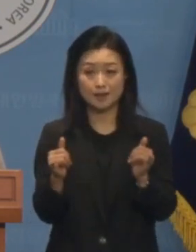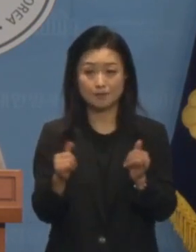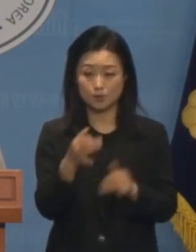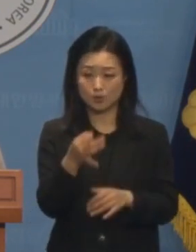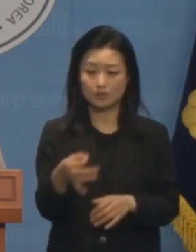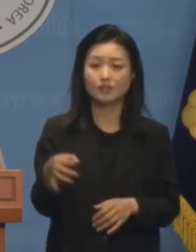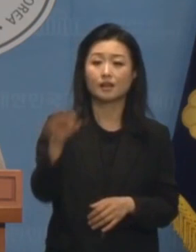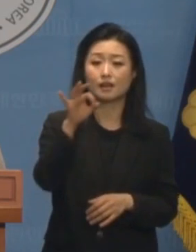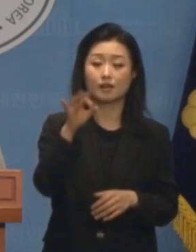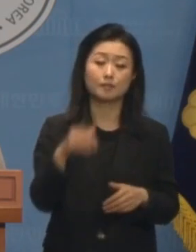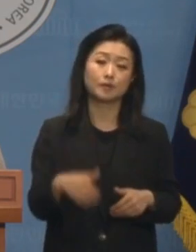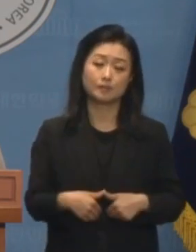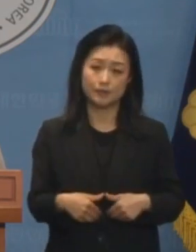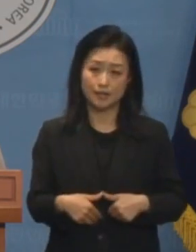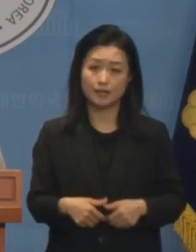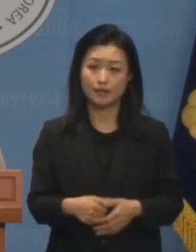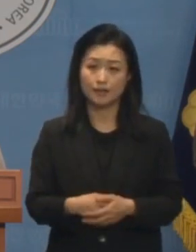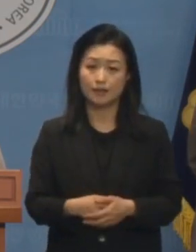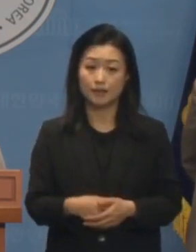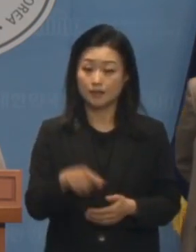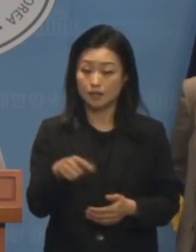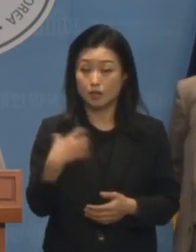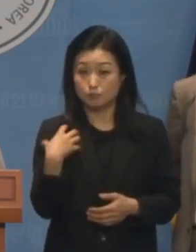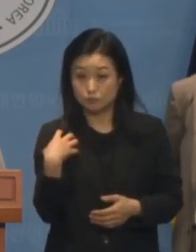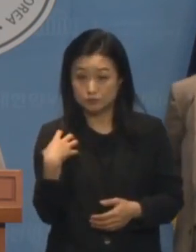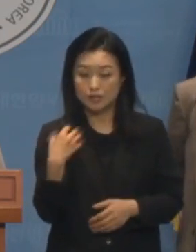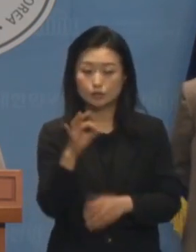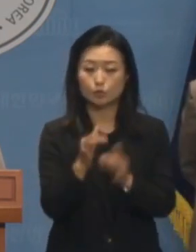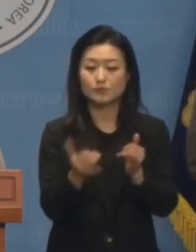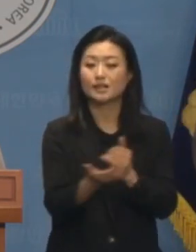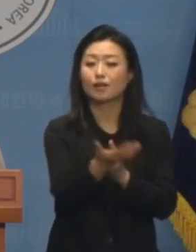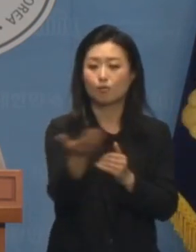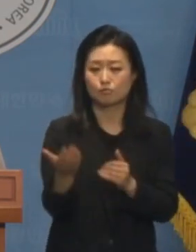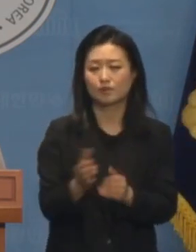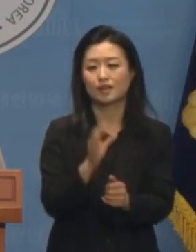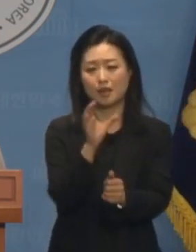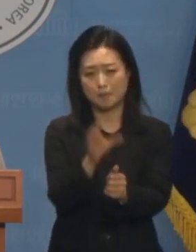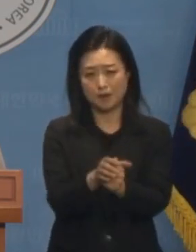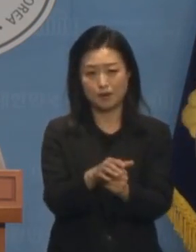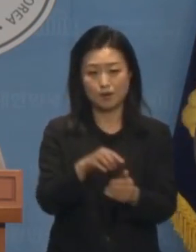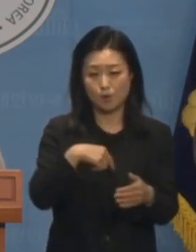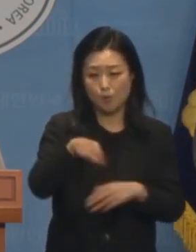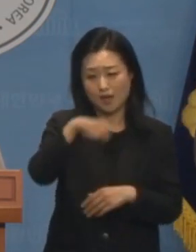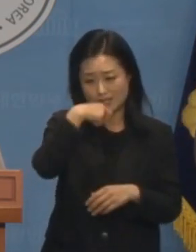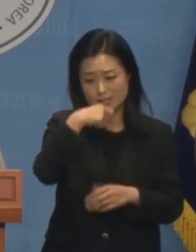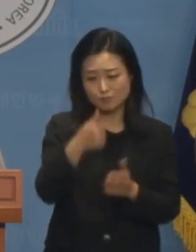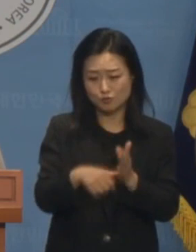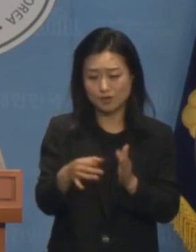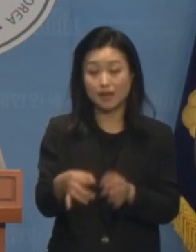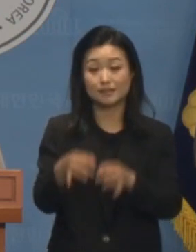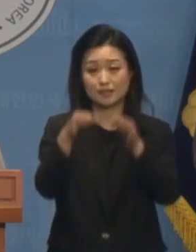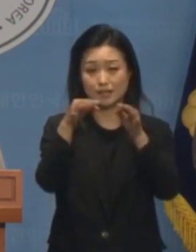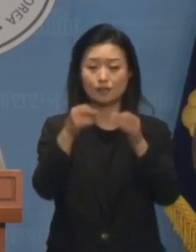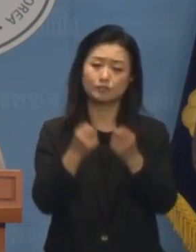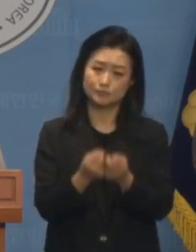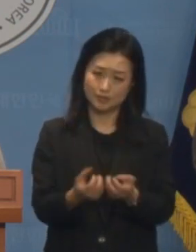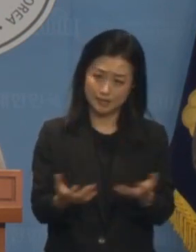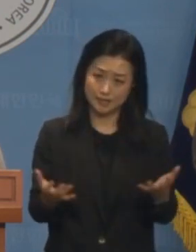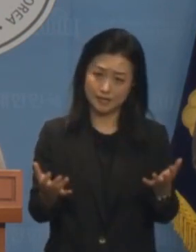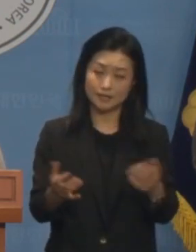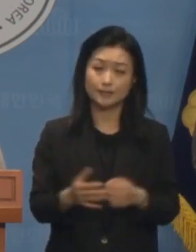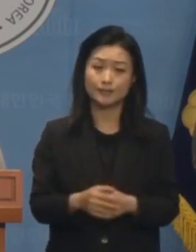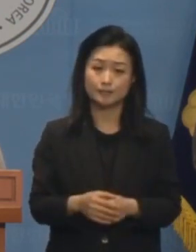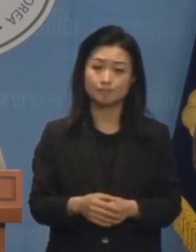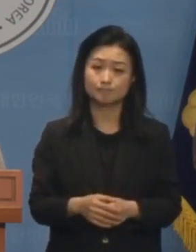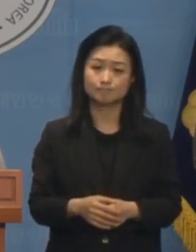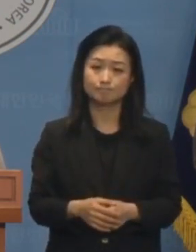올려야 하는 상황에 이르렀으며 그 부담은 소비자에 전가되고 외식 물가의 상승으로 이어질 수밖에 없는